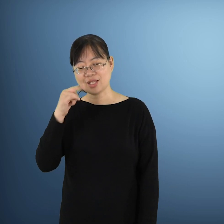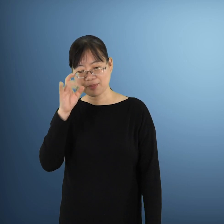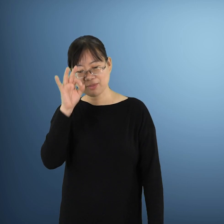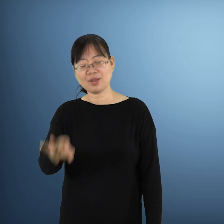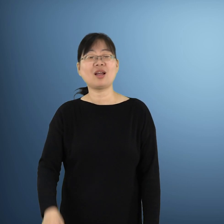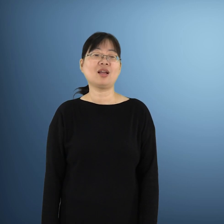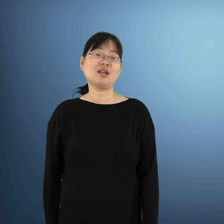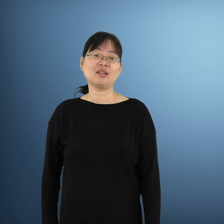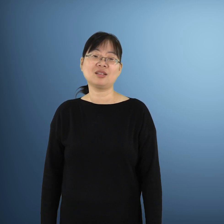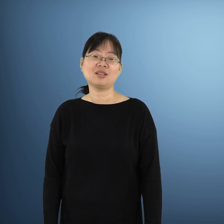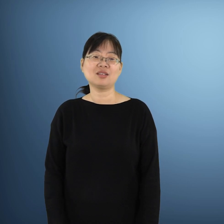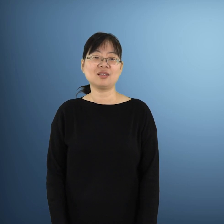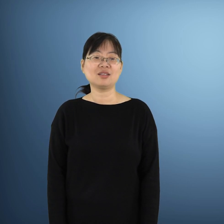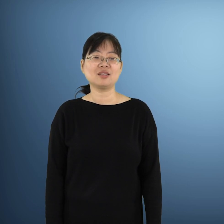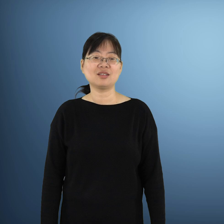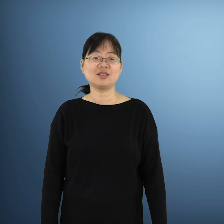다음에.